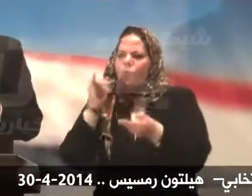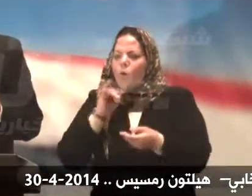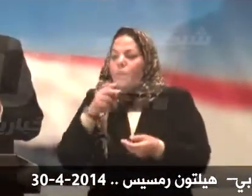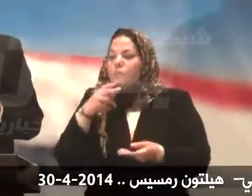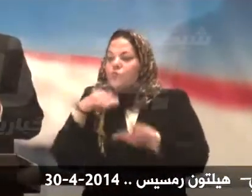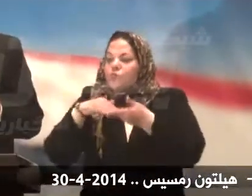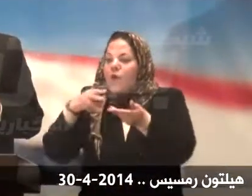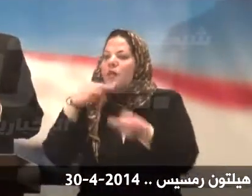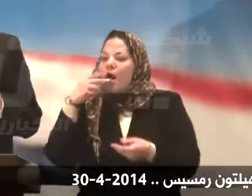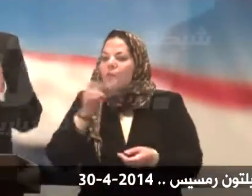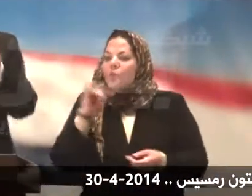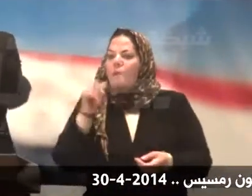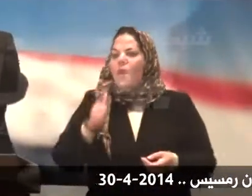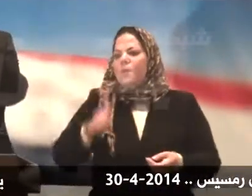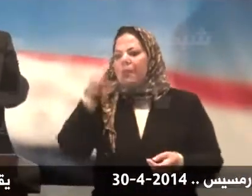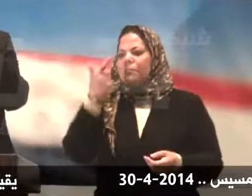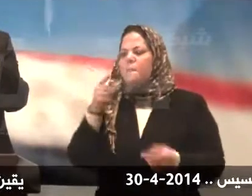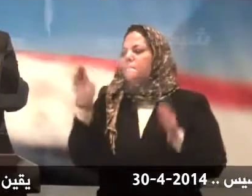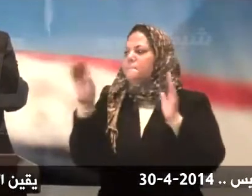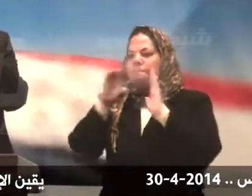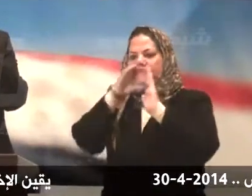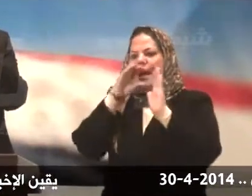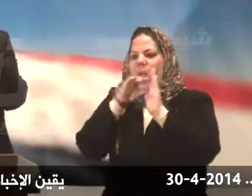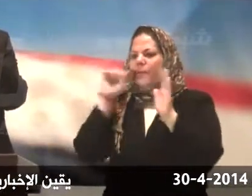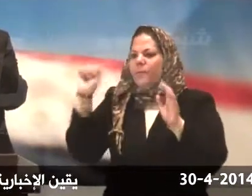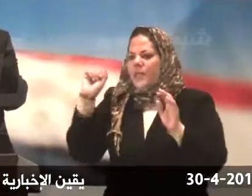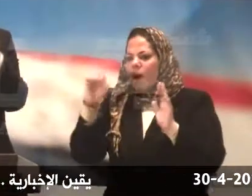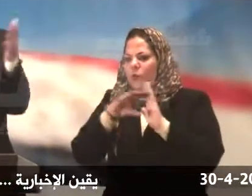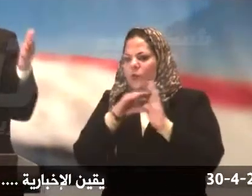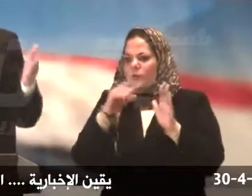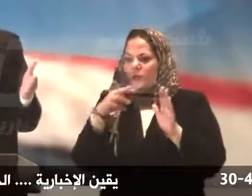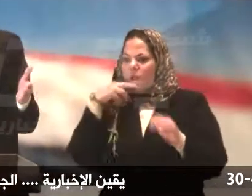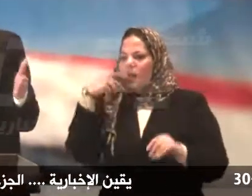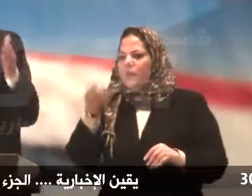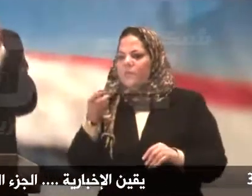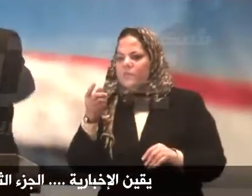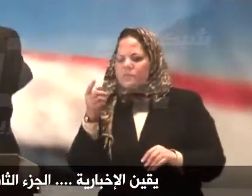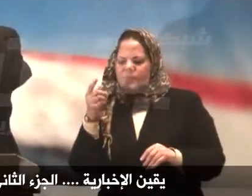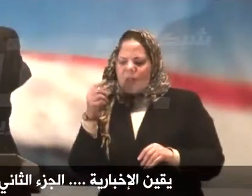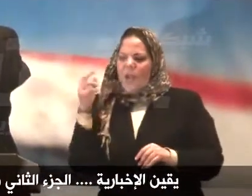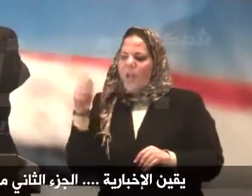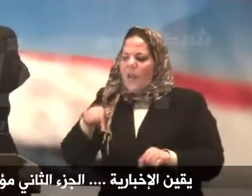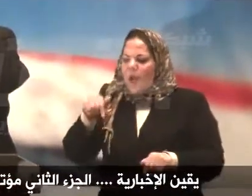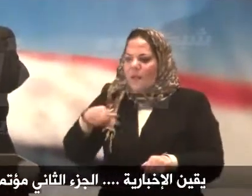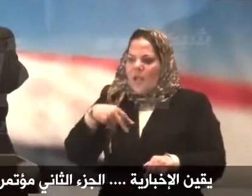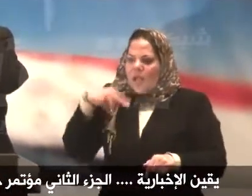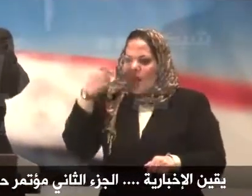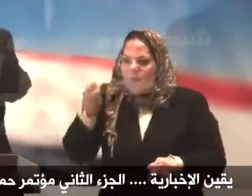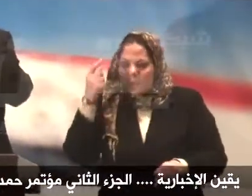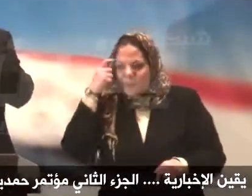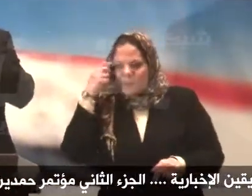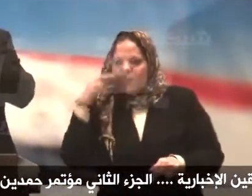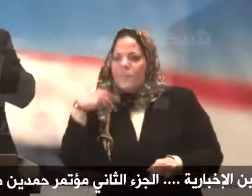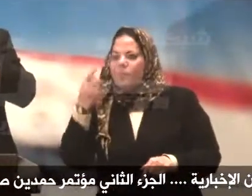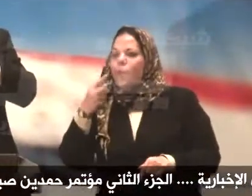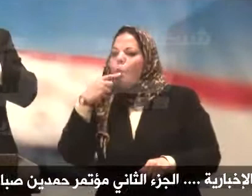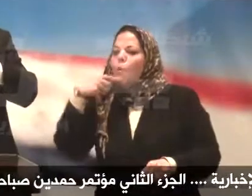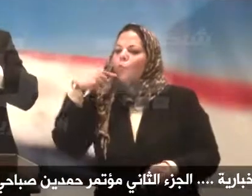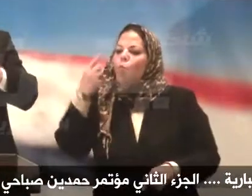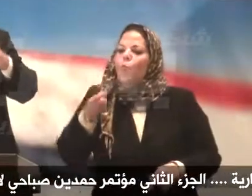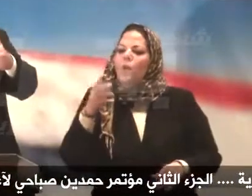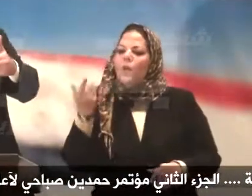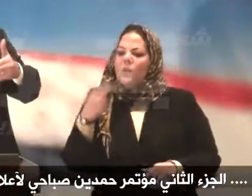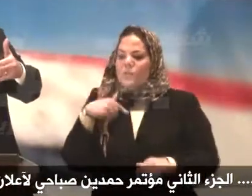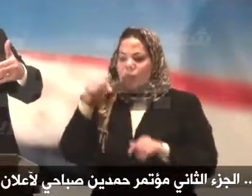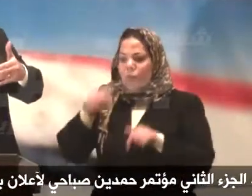واجمل. هنحط برنامجنا واحنا بنعلنه النهارده، لكن بنقول